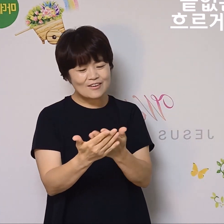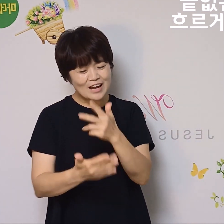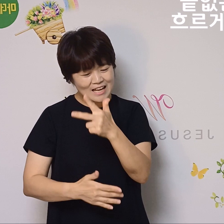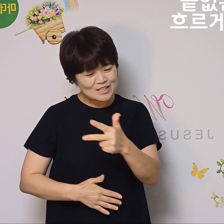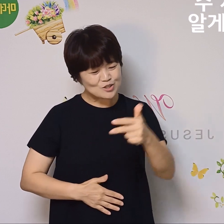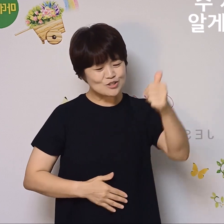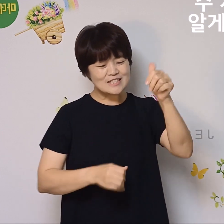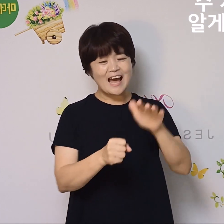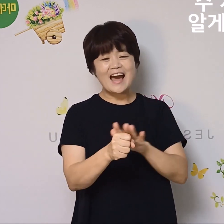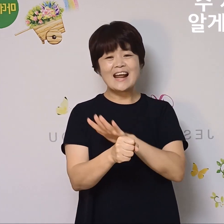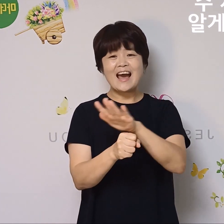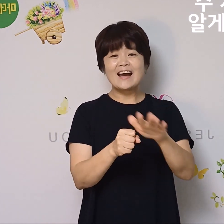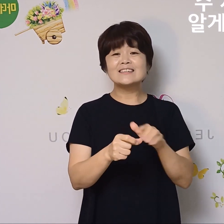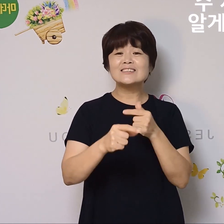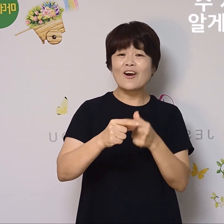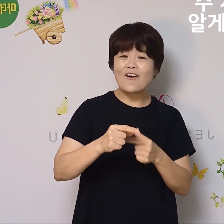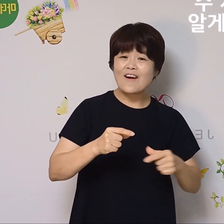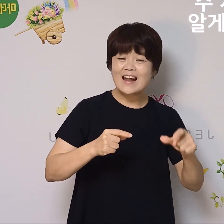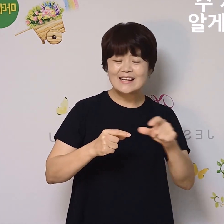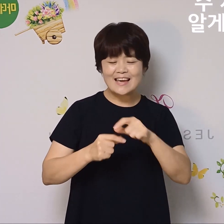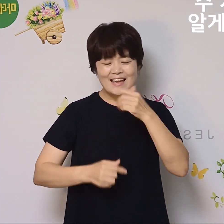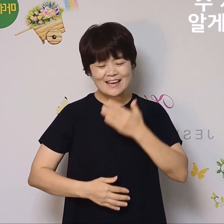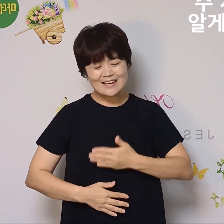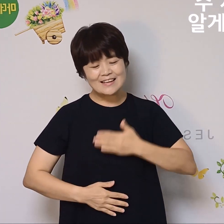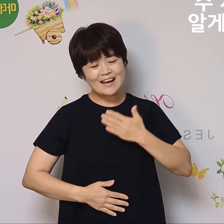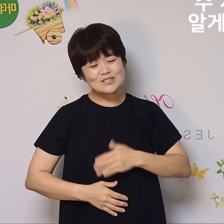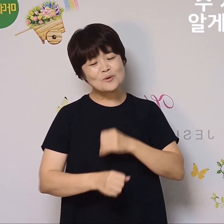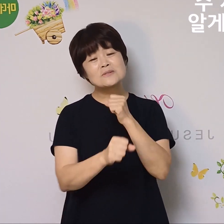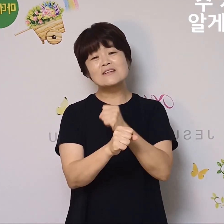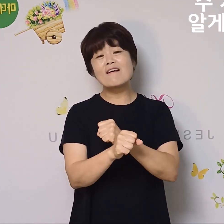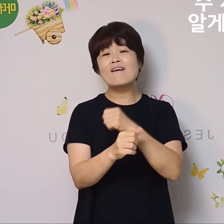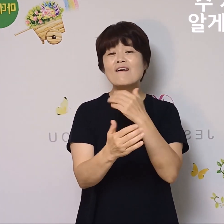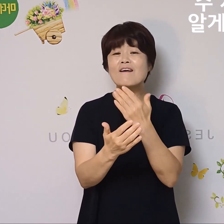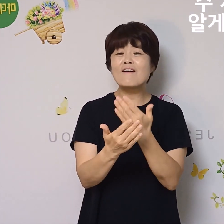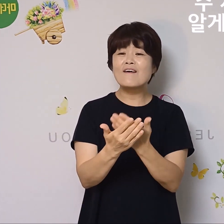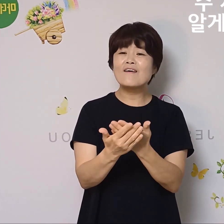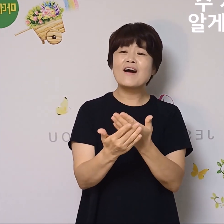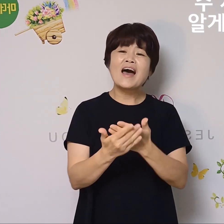하소서. 주 사랑 더 알게 하소서.